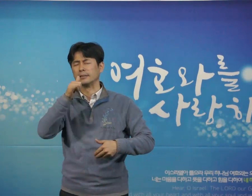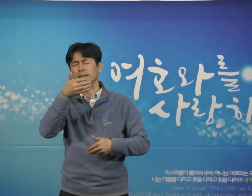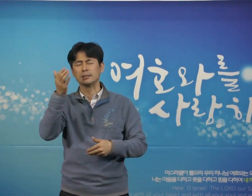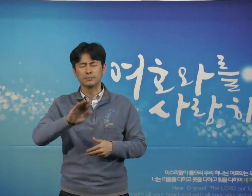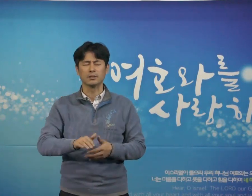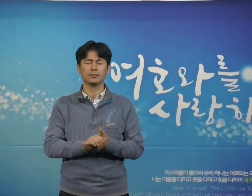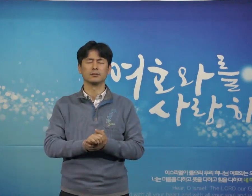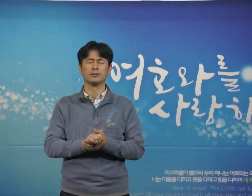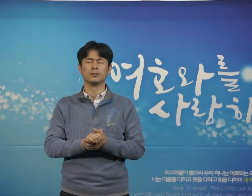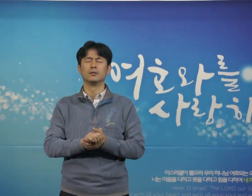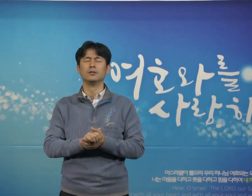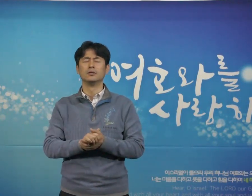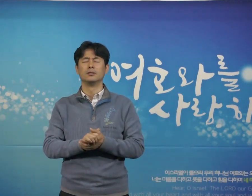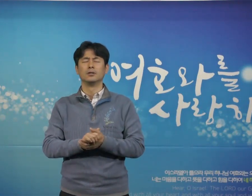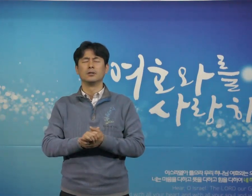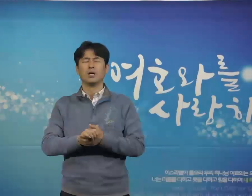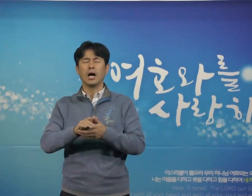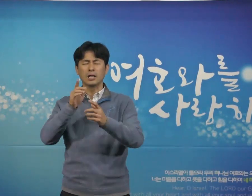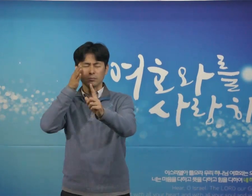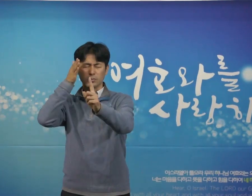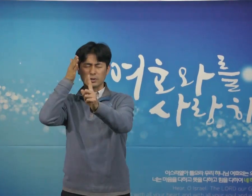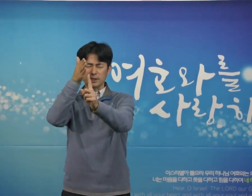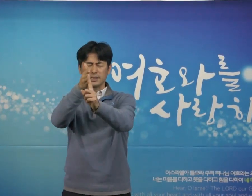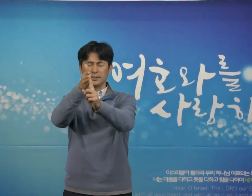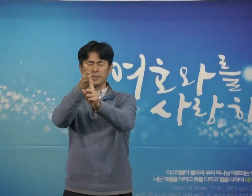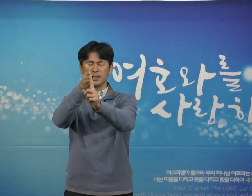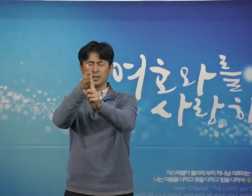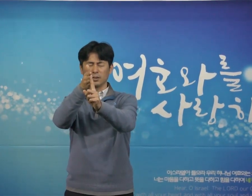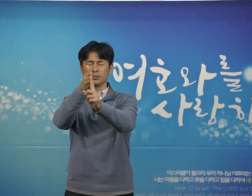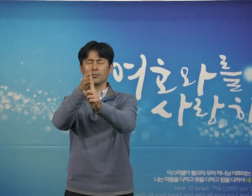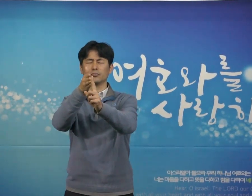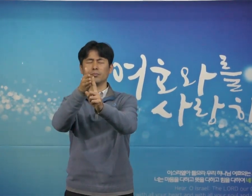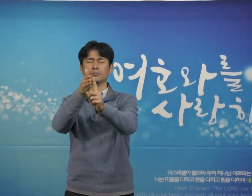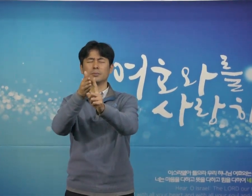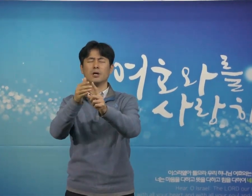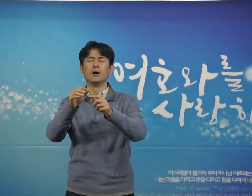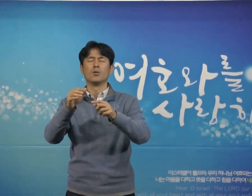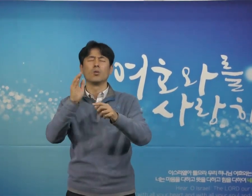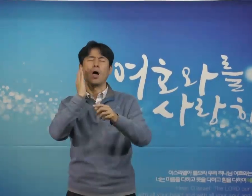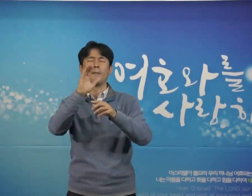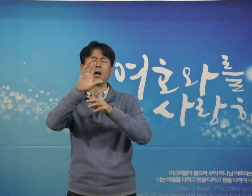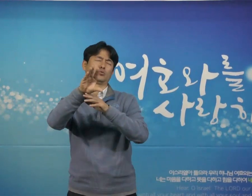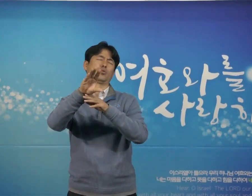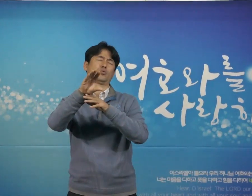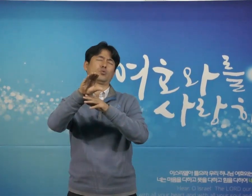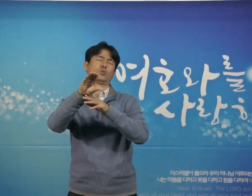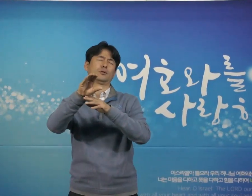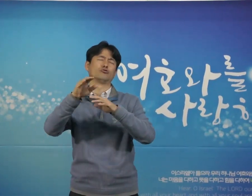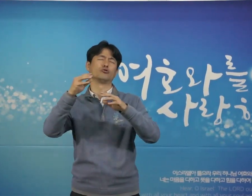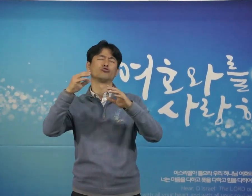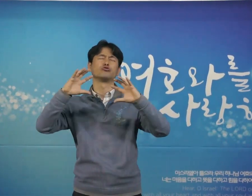많은 사역을 해야 하지만 한 가지 목표를 정한다면 농인